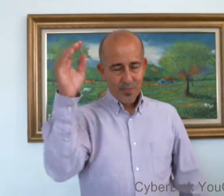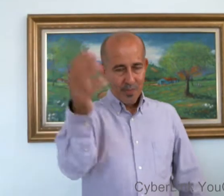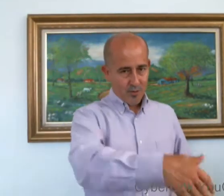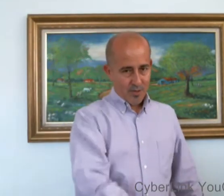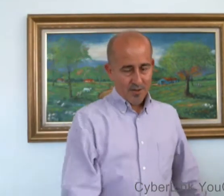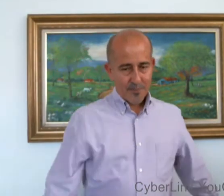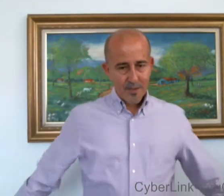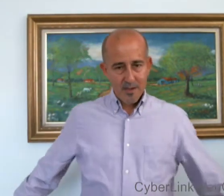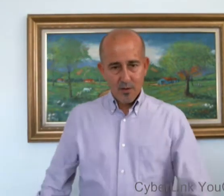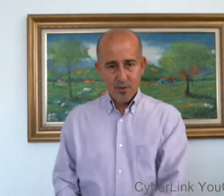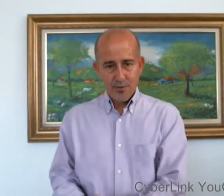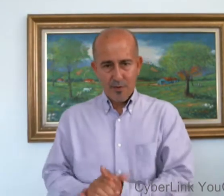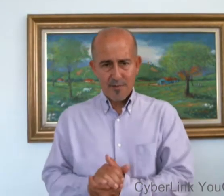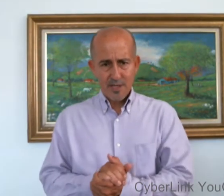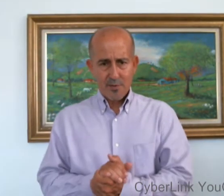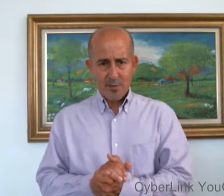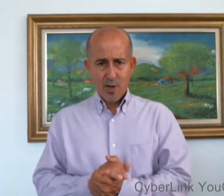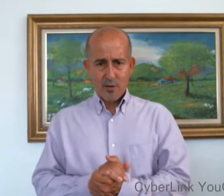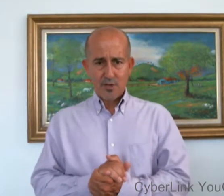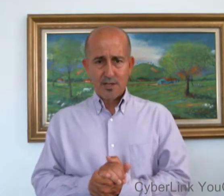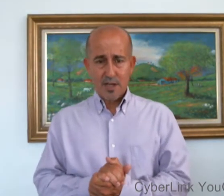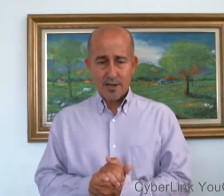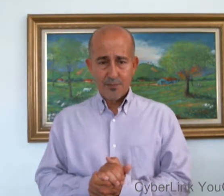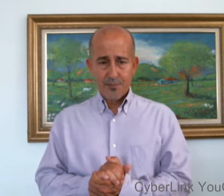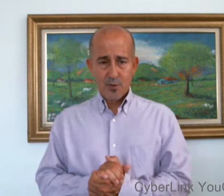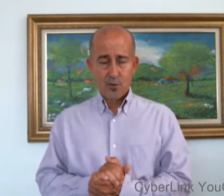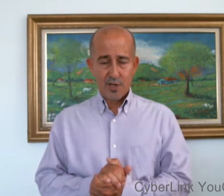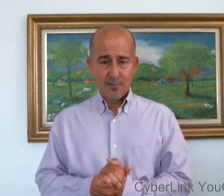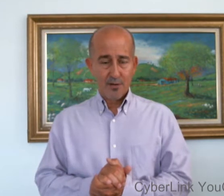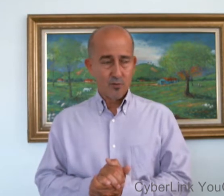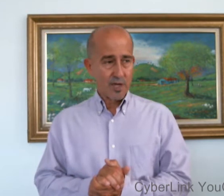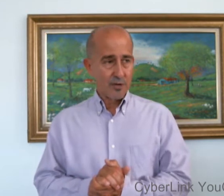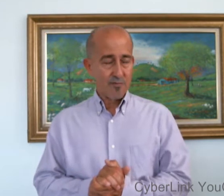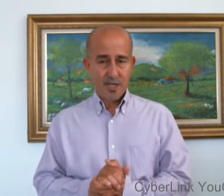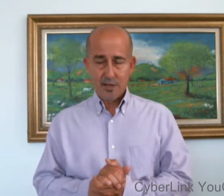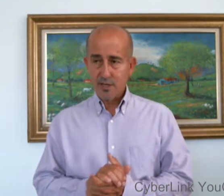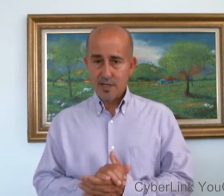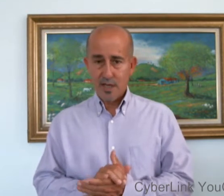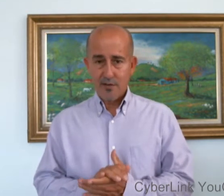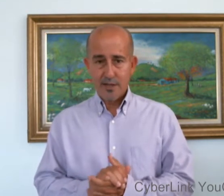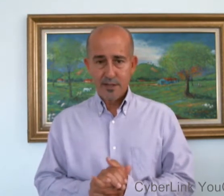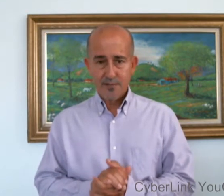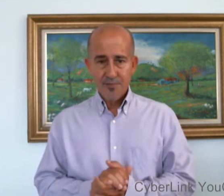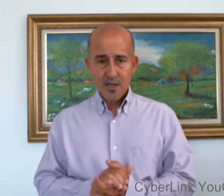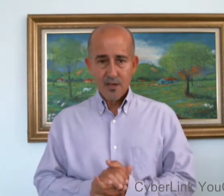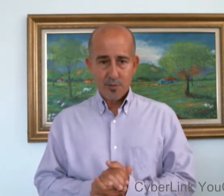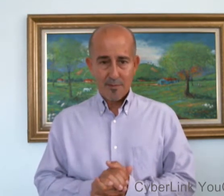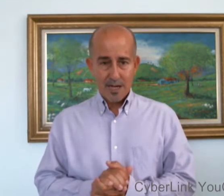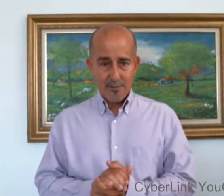hola hoy nuevamente vamos a contestar otra pregunta que nos enviaron y esta vez sobre la palabra